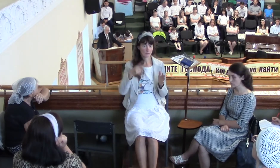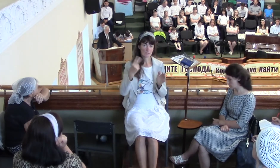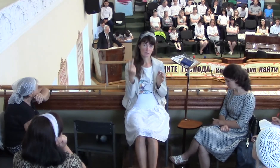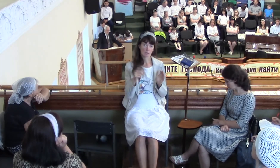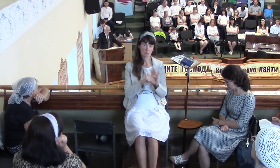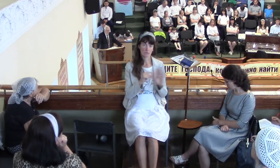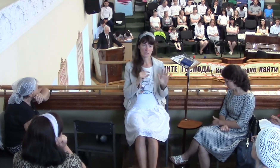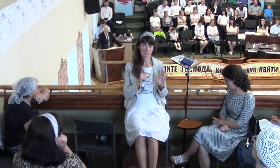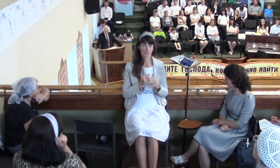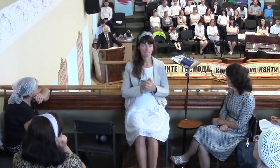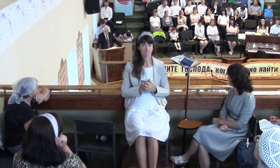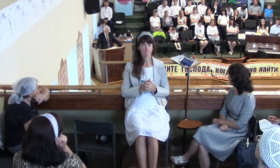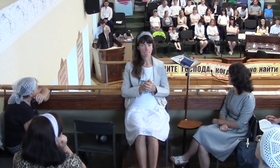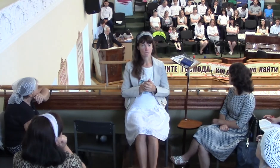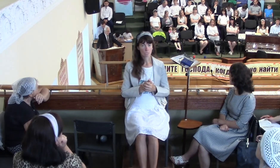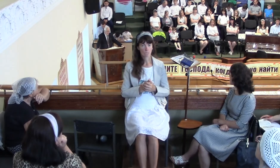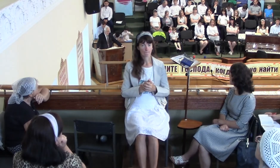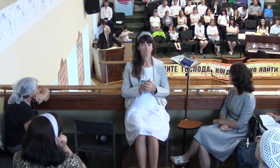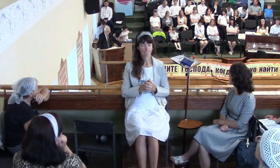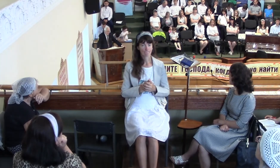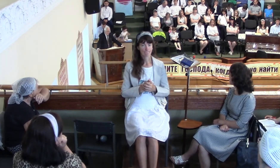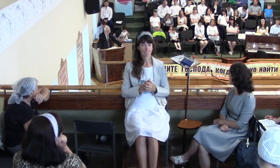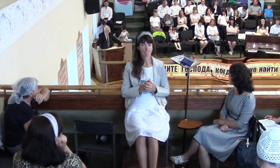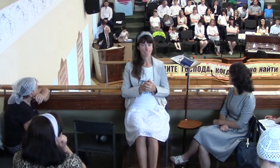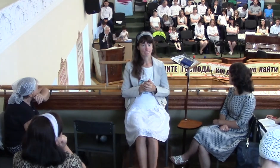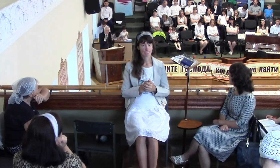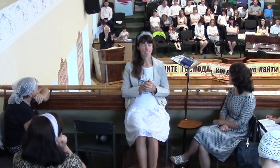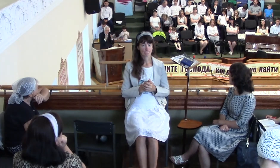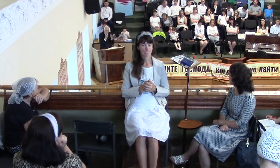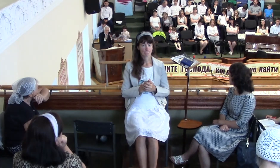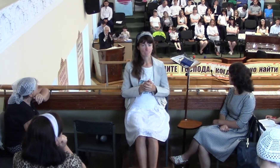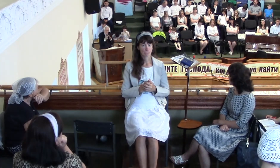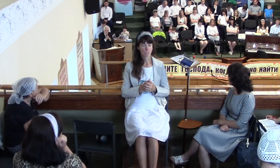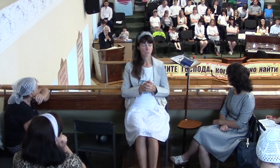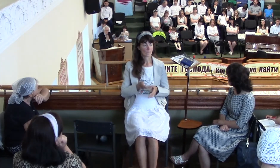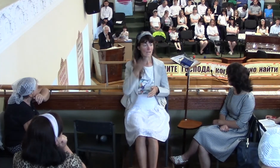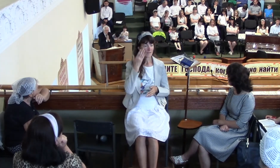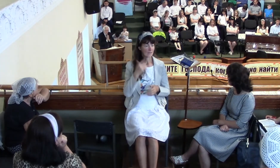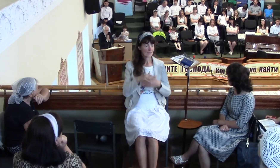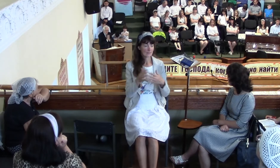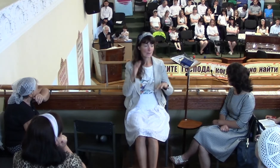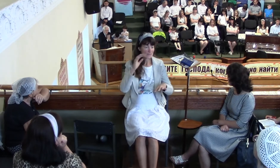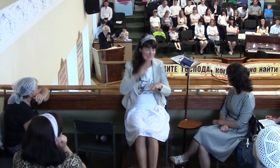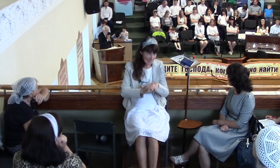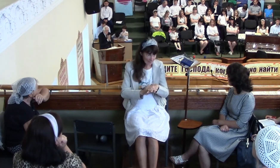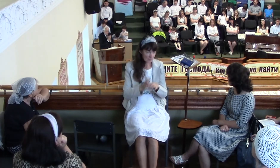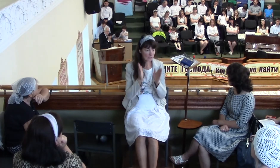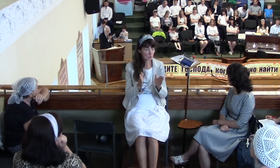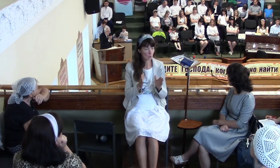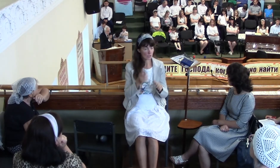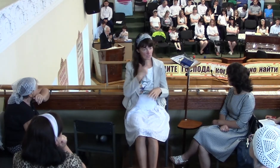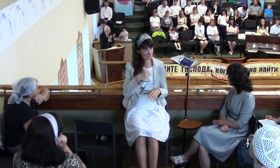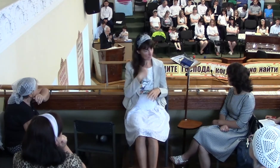Друзья, на служение, на жизнь, на все влияет, когда мы заняты только собой.